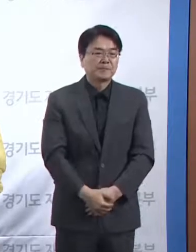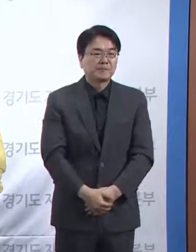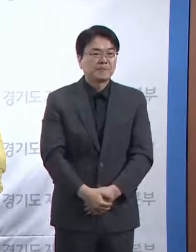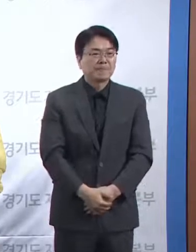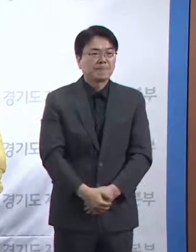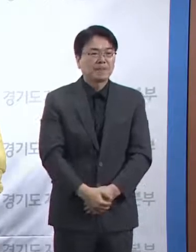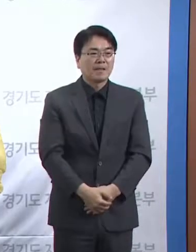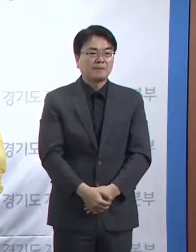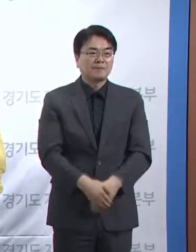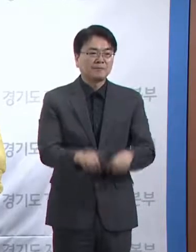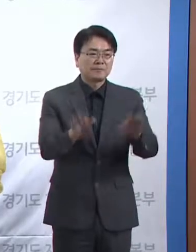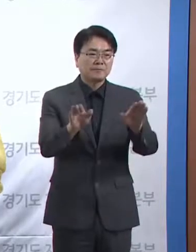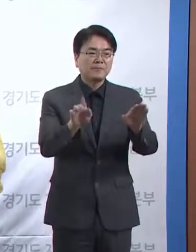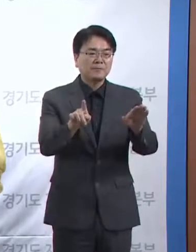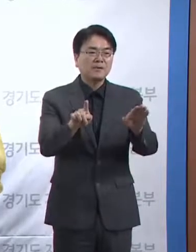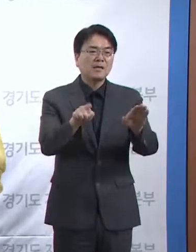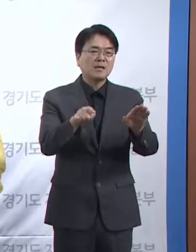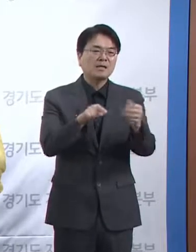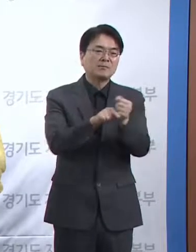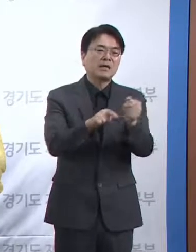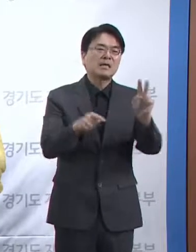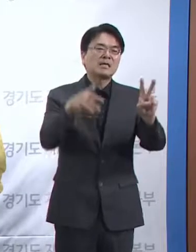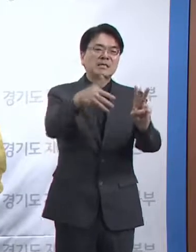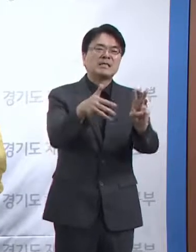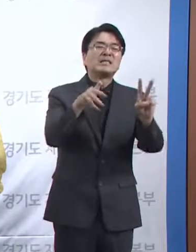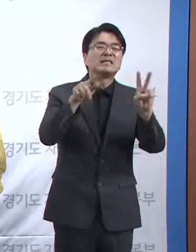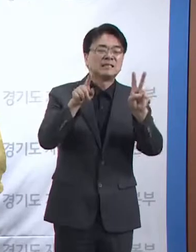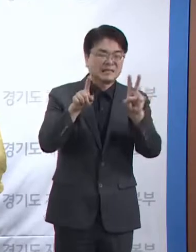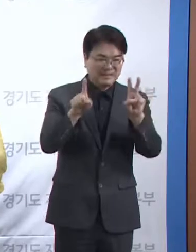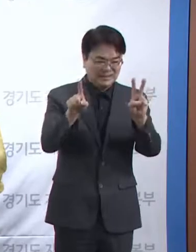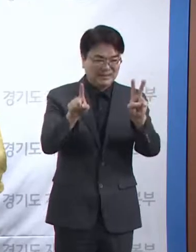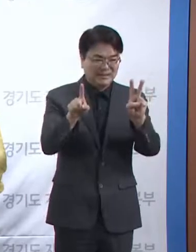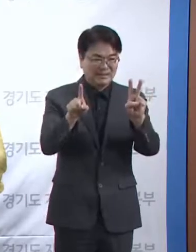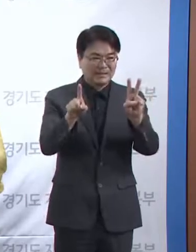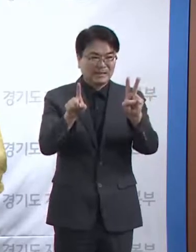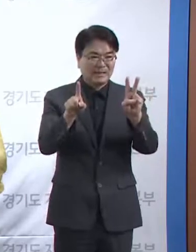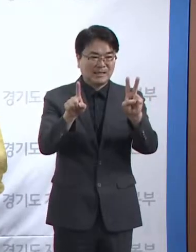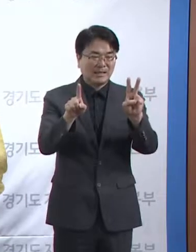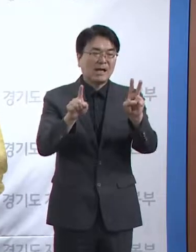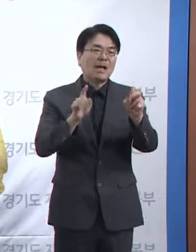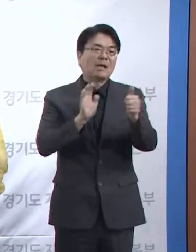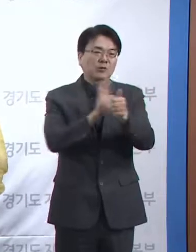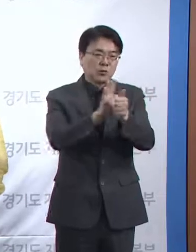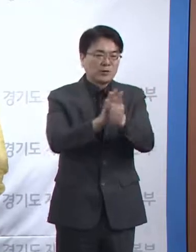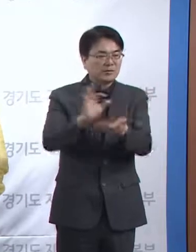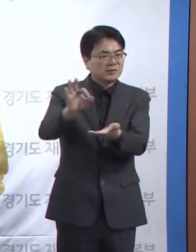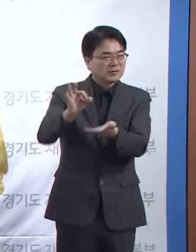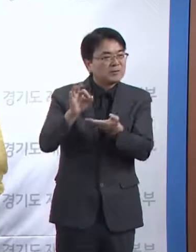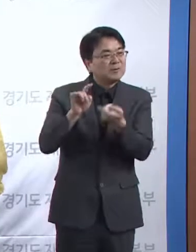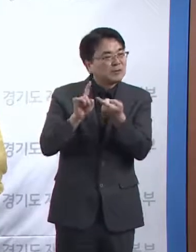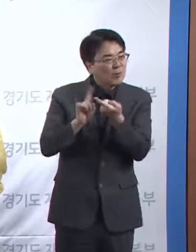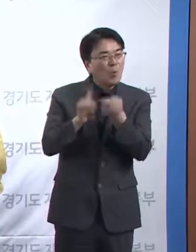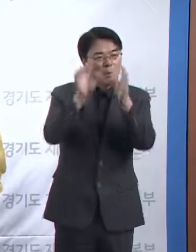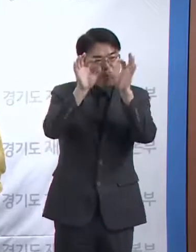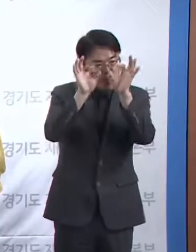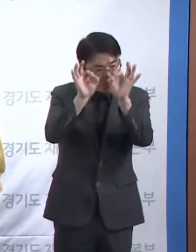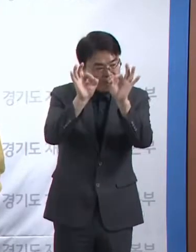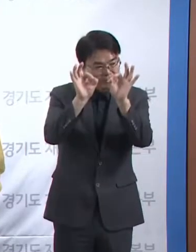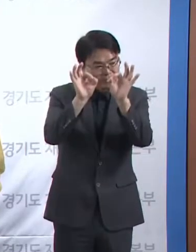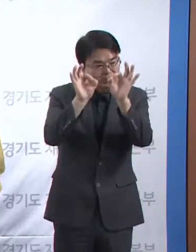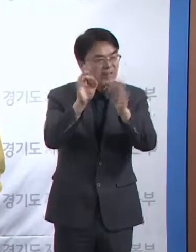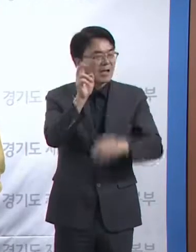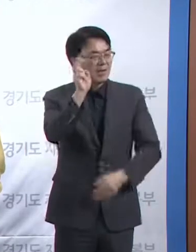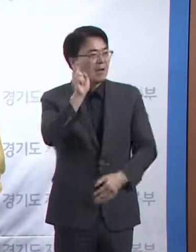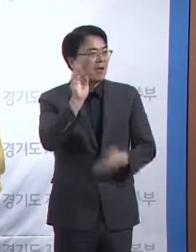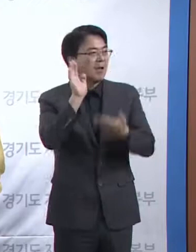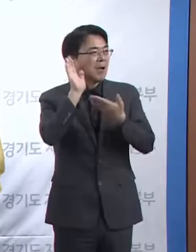그랬는데 지금 이게 거의 2차라고 봐야 되죠. 그런데 앞으로 우리가 여기서 종식되면 그만